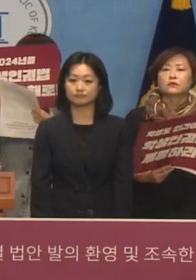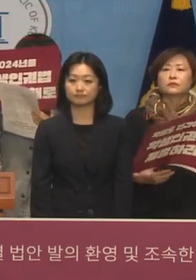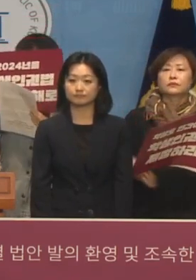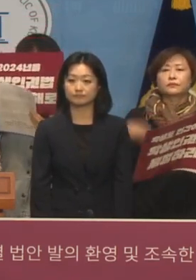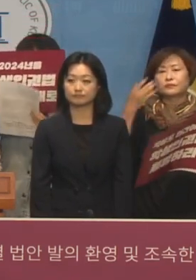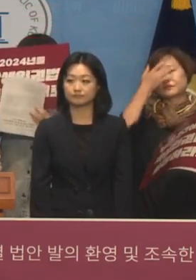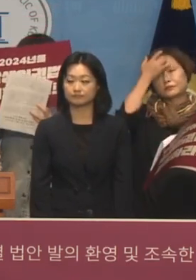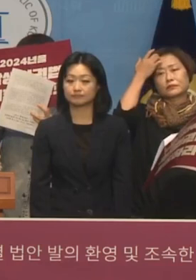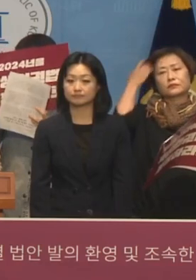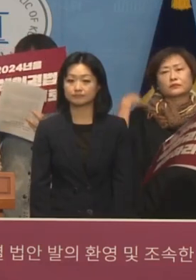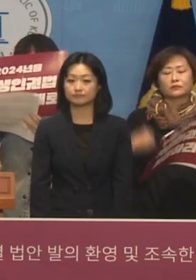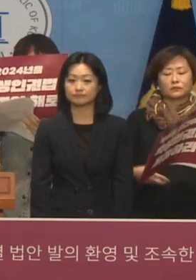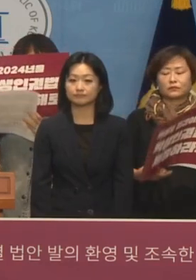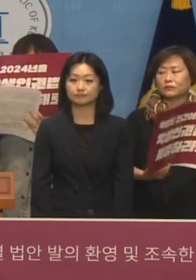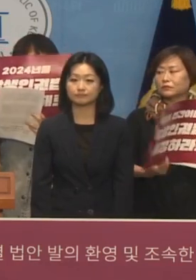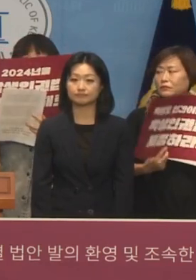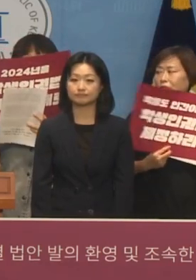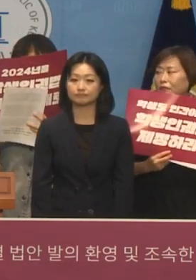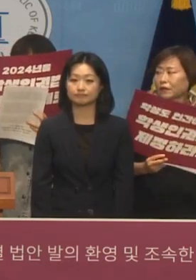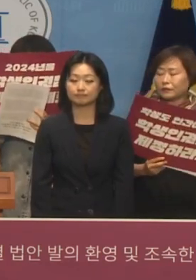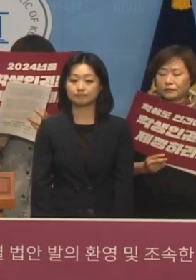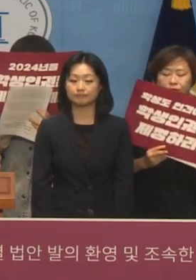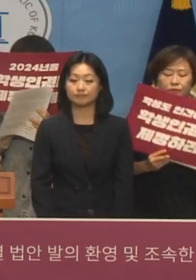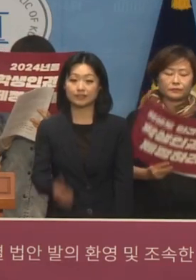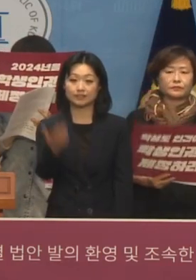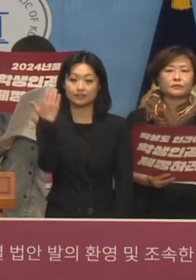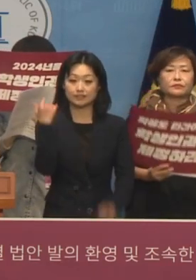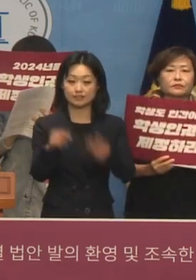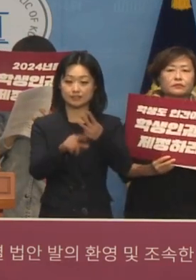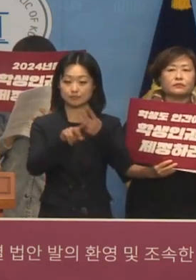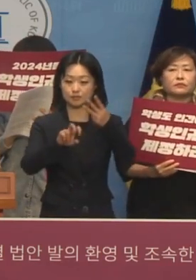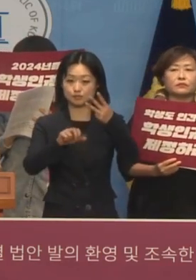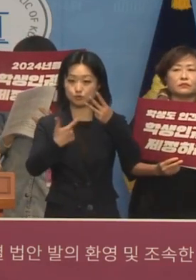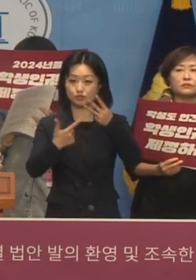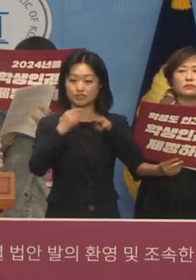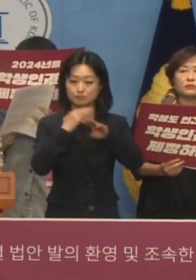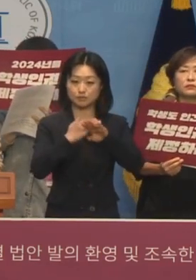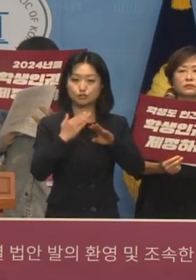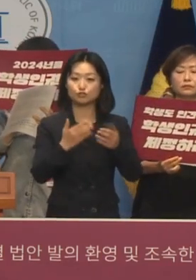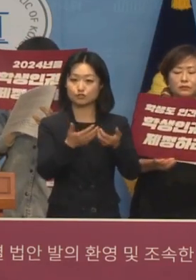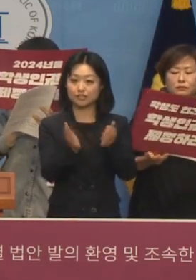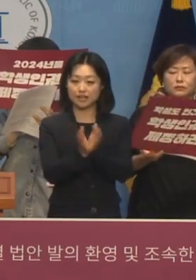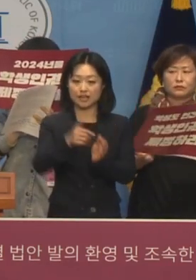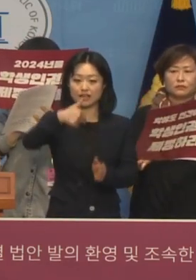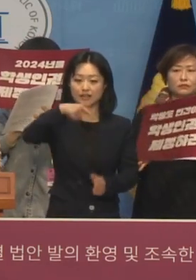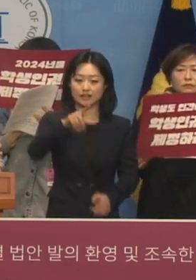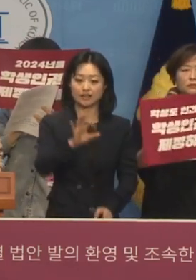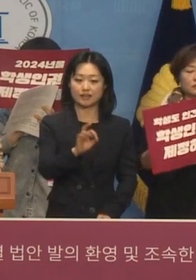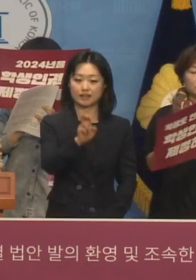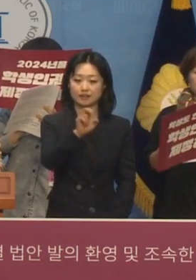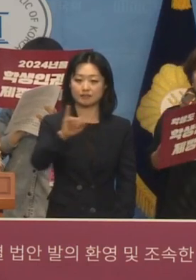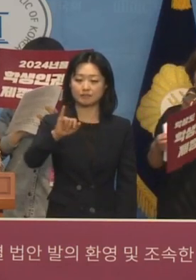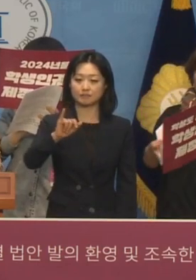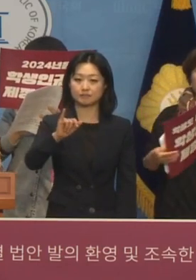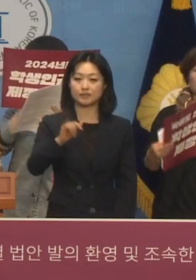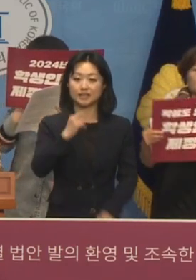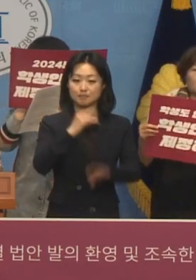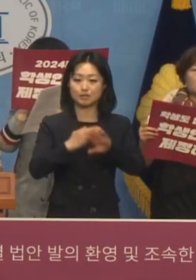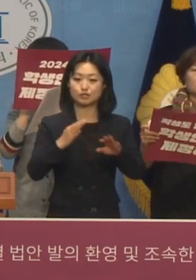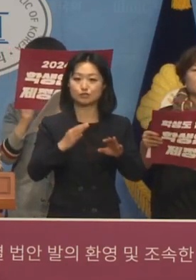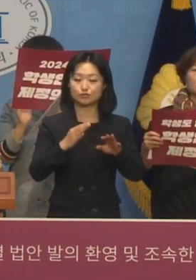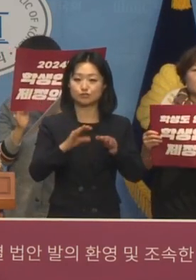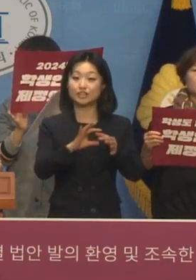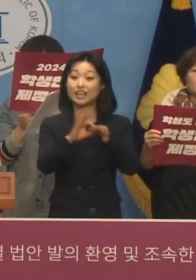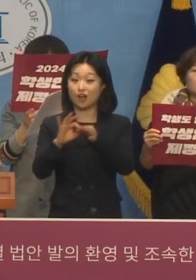네, 시작하겠습니다. 네, 지난 3월 26일 더불어민주당 강민정 의원이